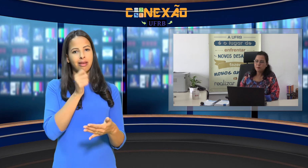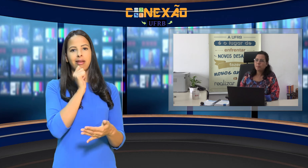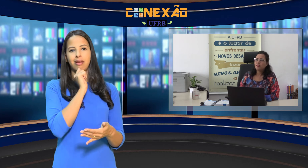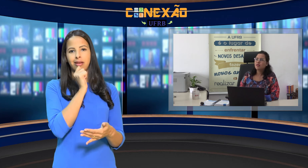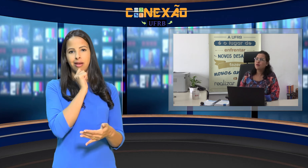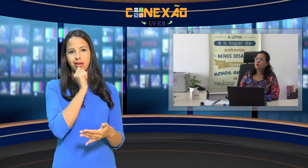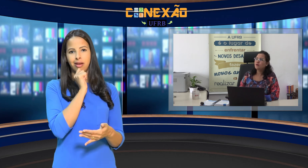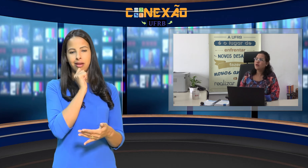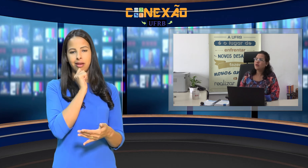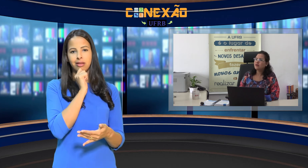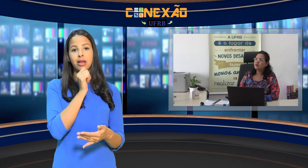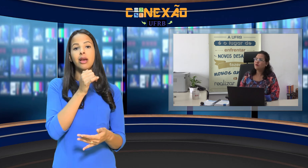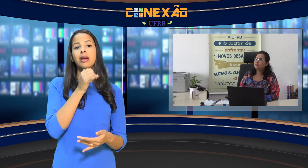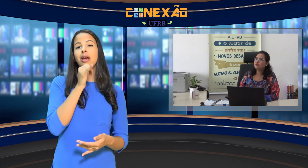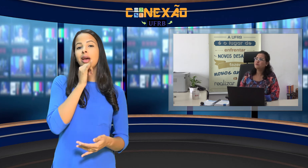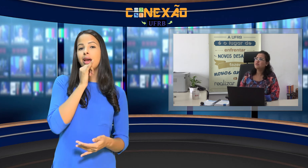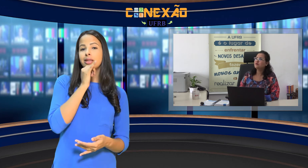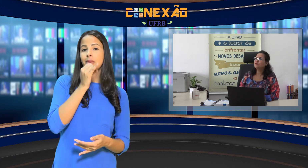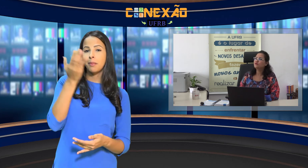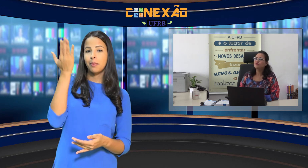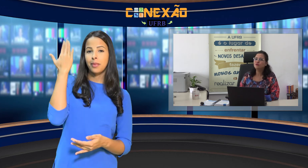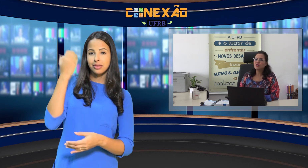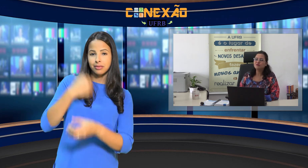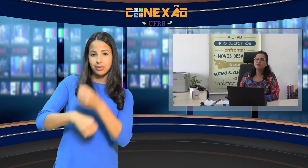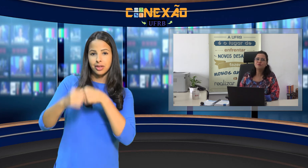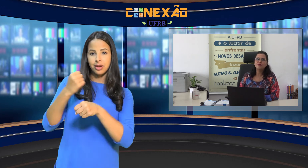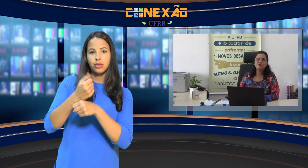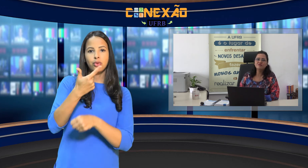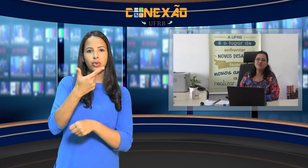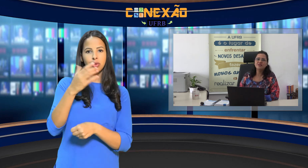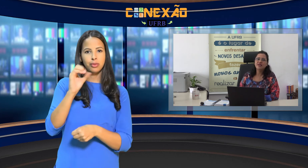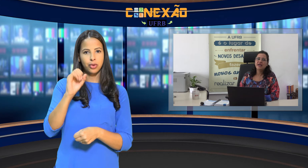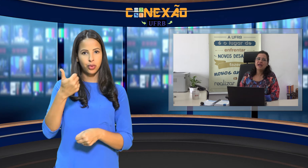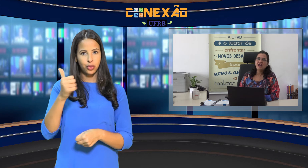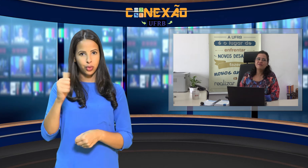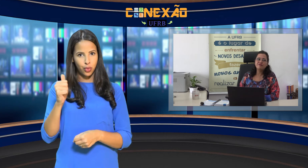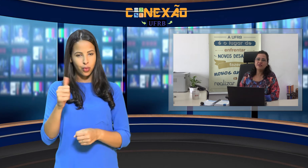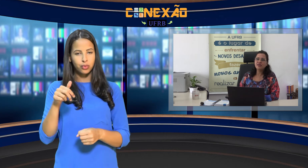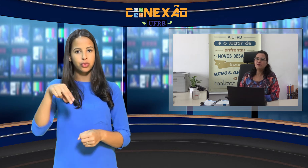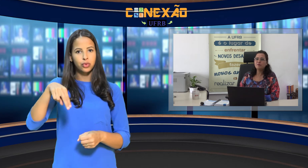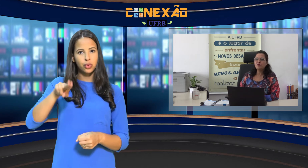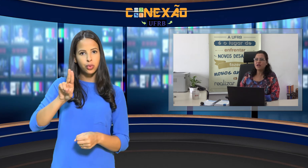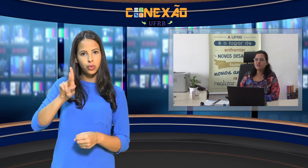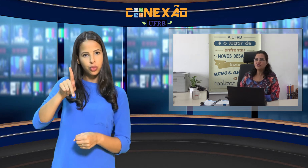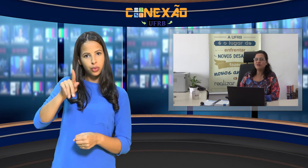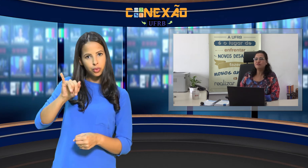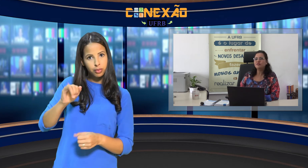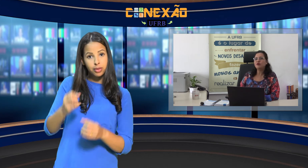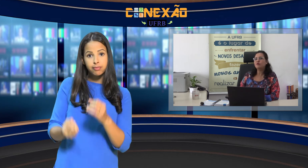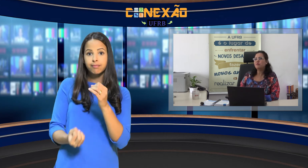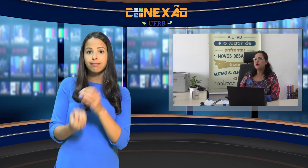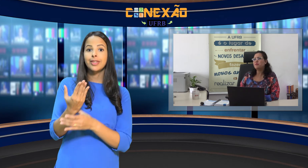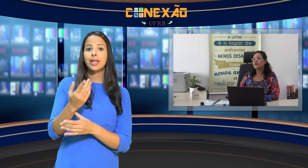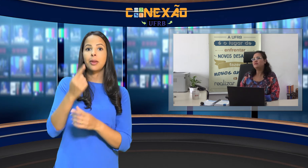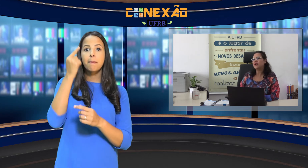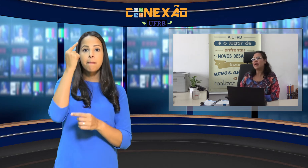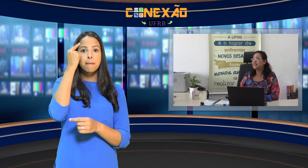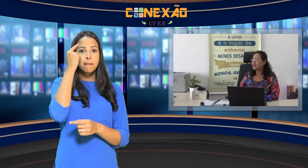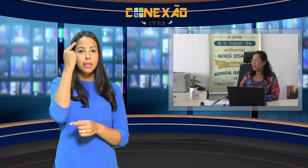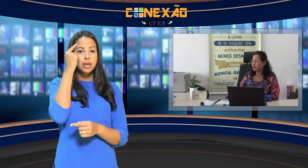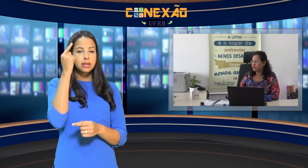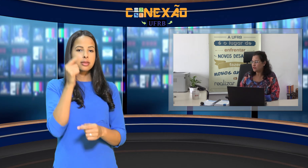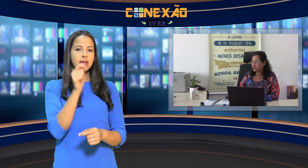insuficiente, porque quando nós pensamos o núcleo em 2011, havia uma prerrogativa do